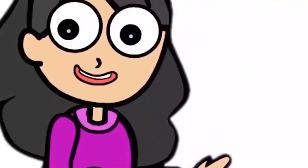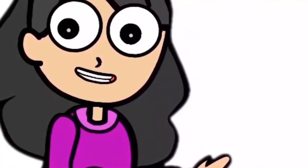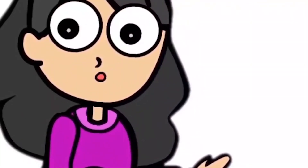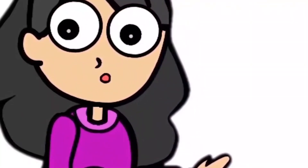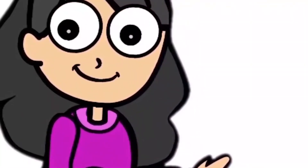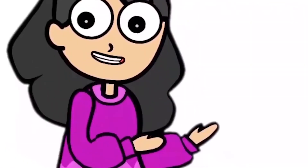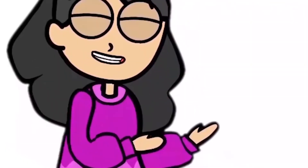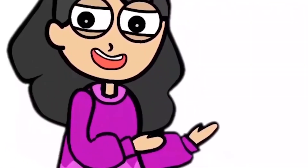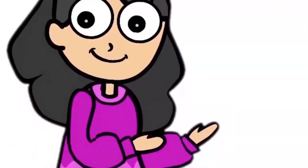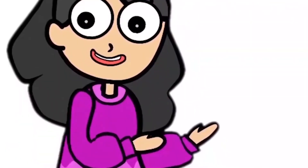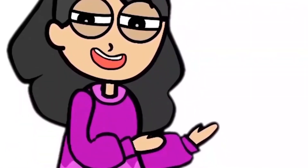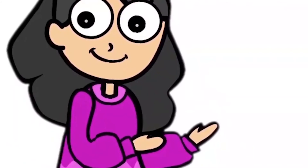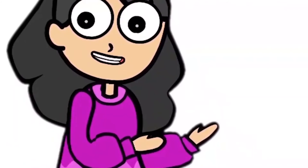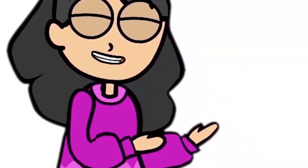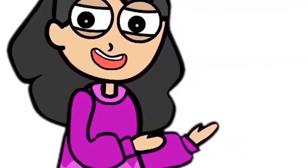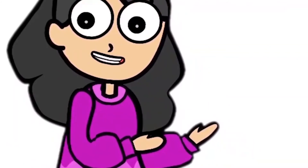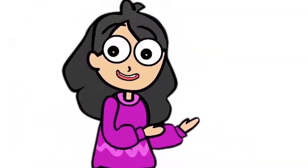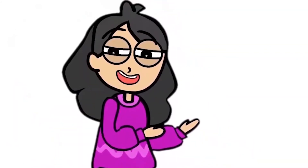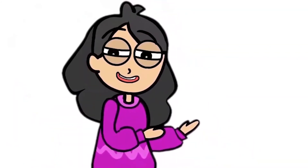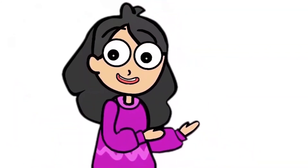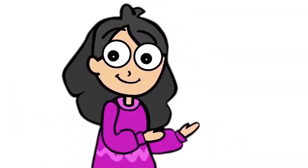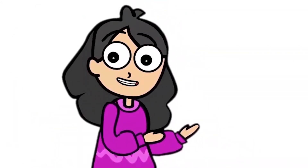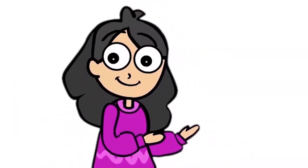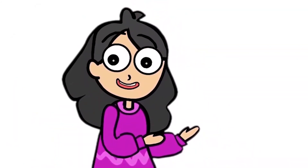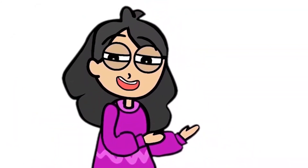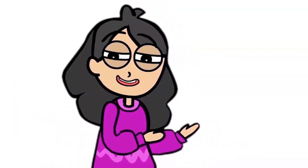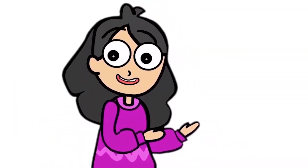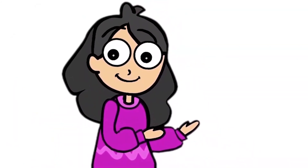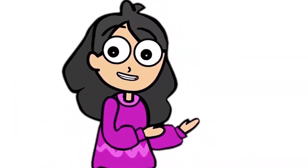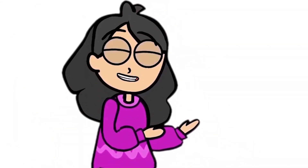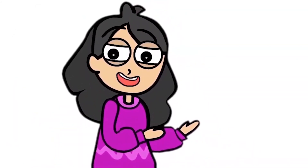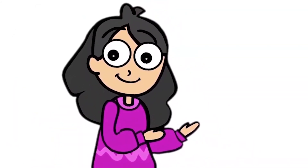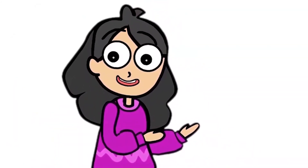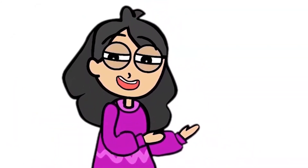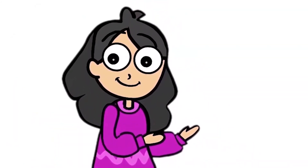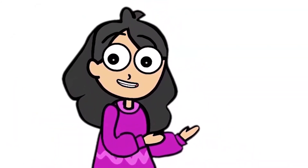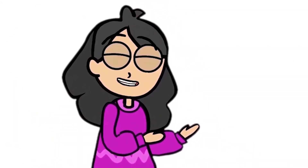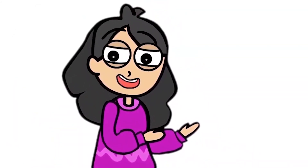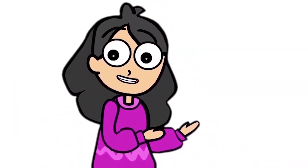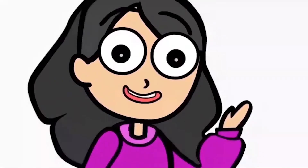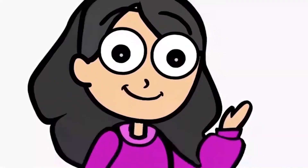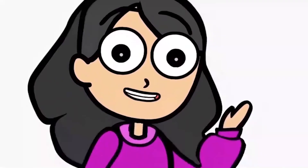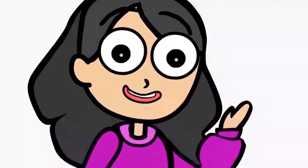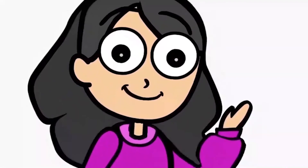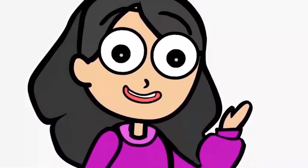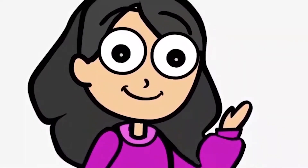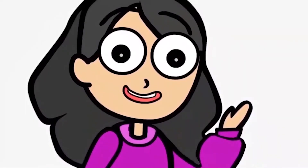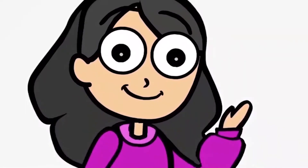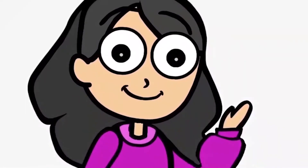आपको बहुत मजा आया और मजा लेना हो तो अपने दोस्तों के साथ फिर से करना।